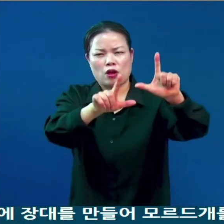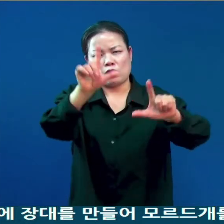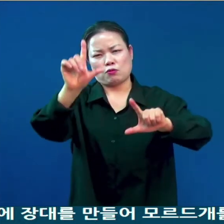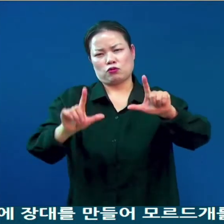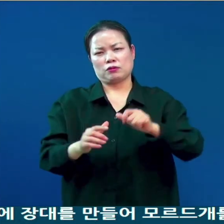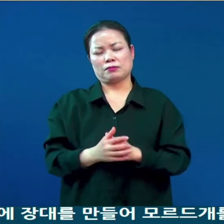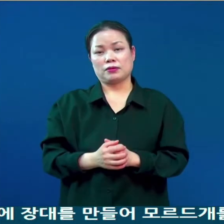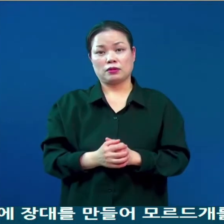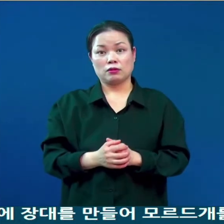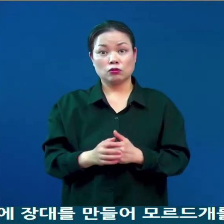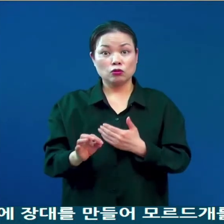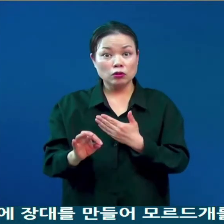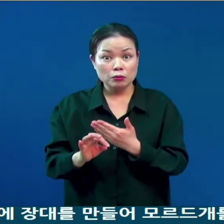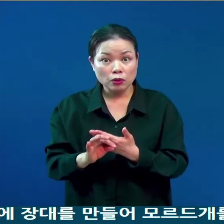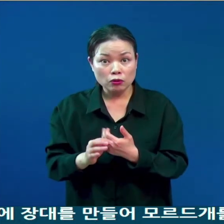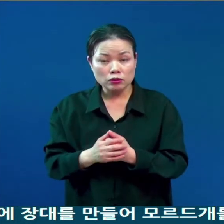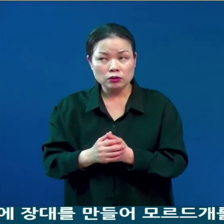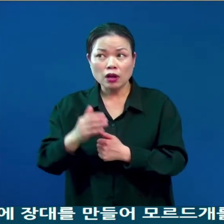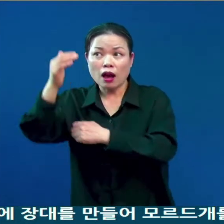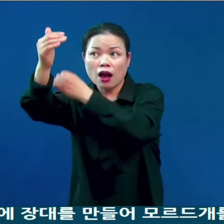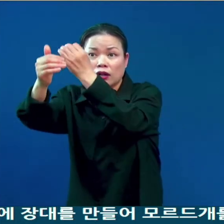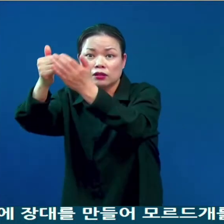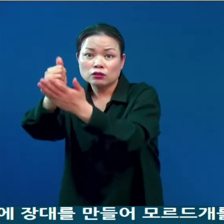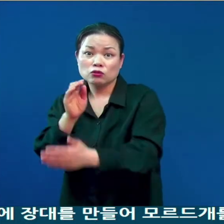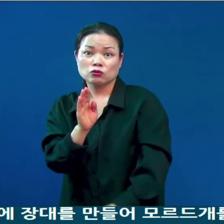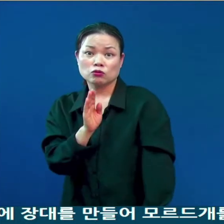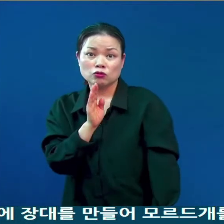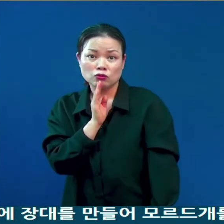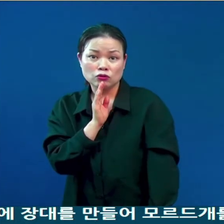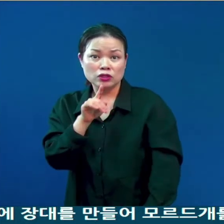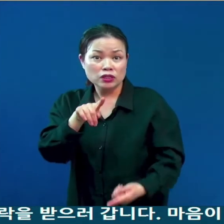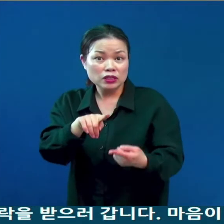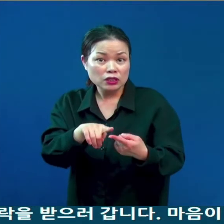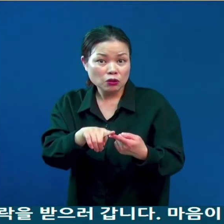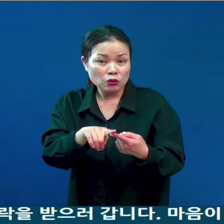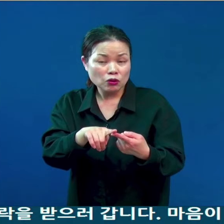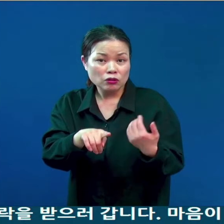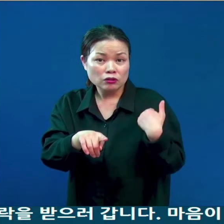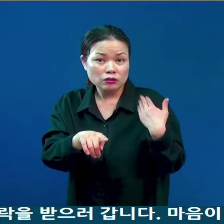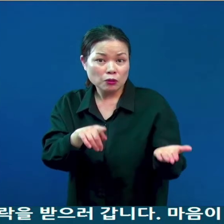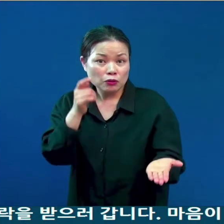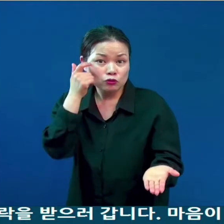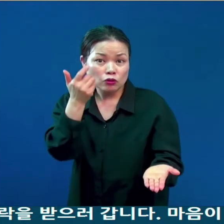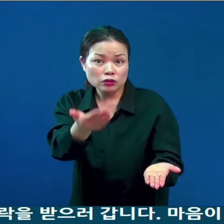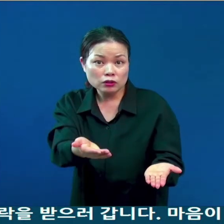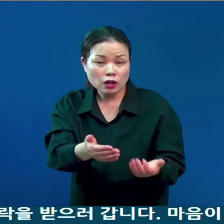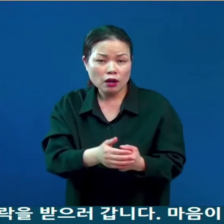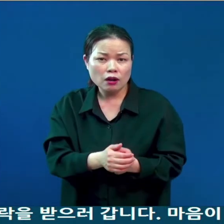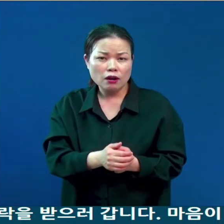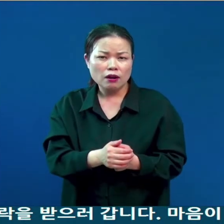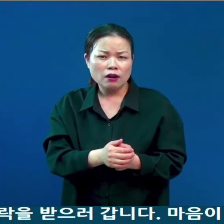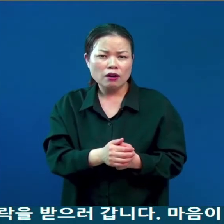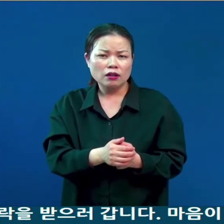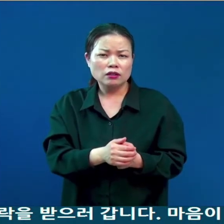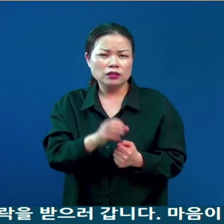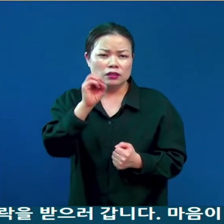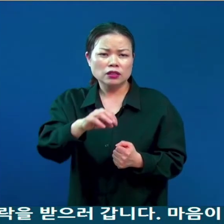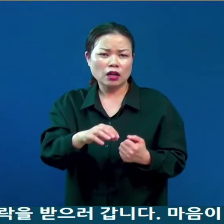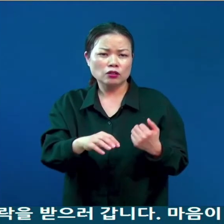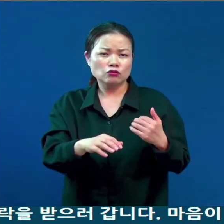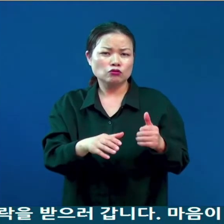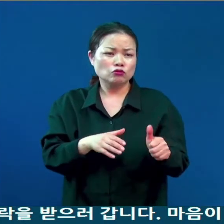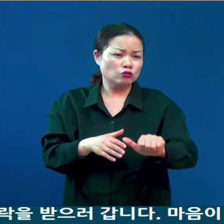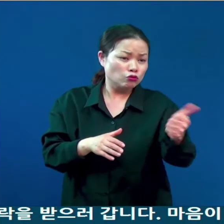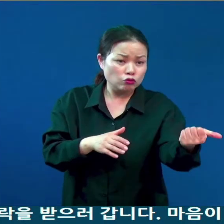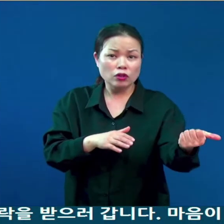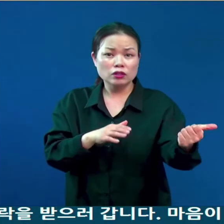모습입니다. 그러면 하나님께서 과연 이대로 내버려 두실 것인가? 아니면 그냥 죽게 하실